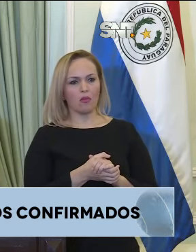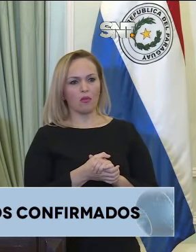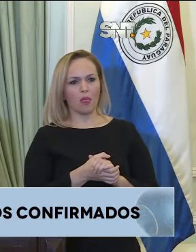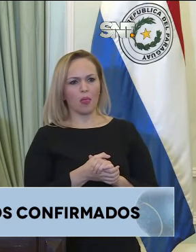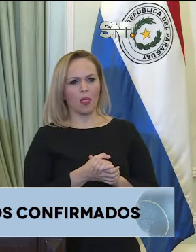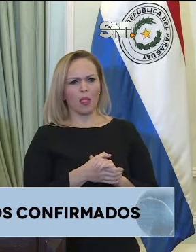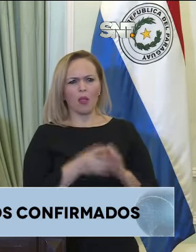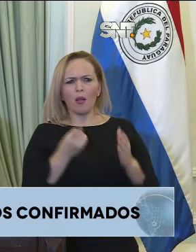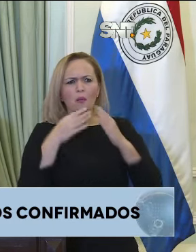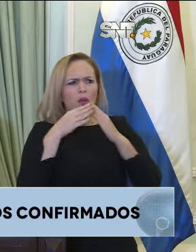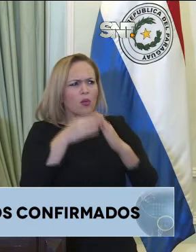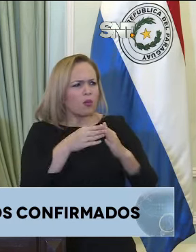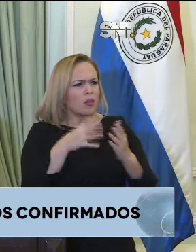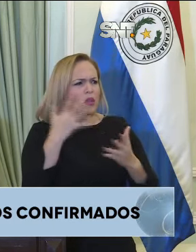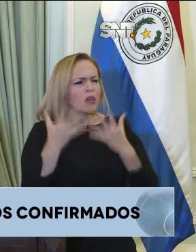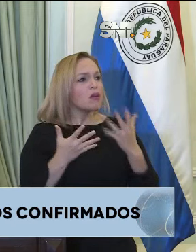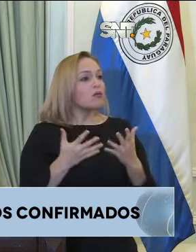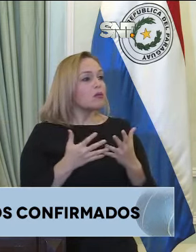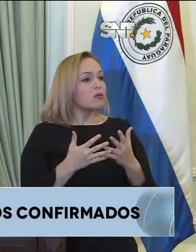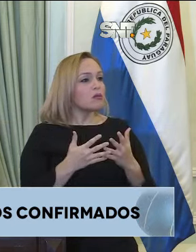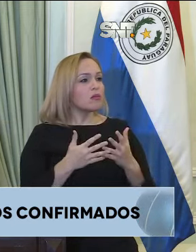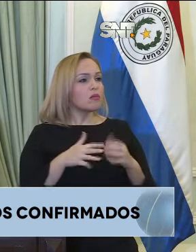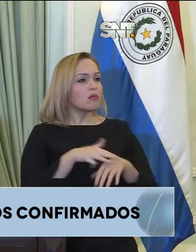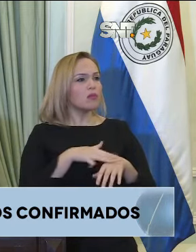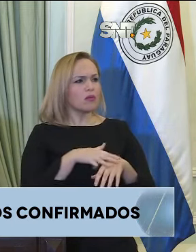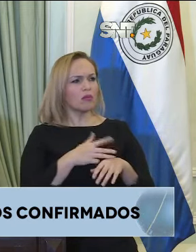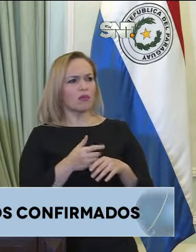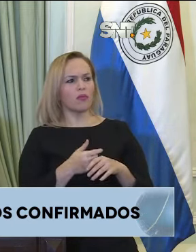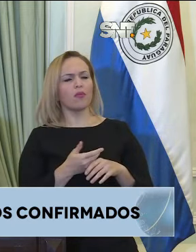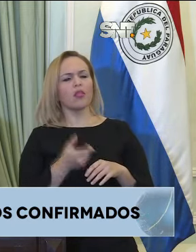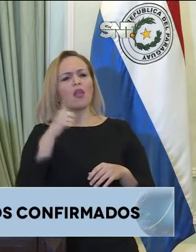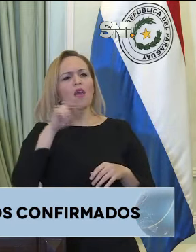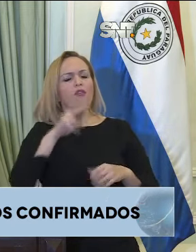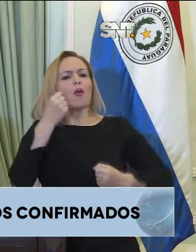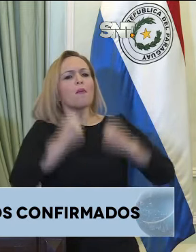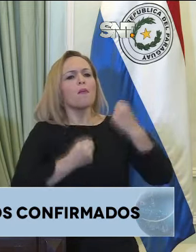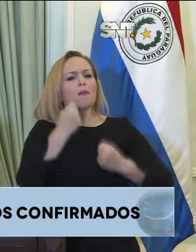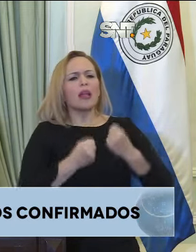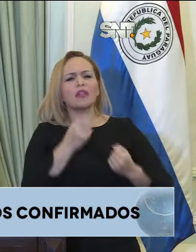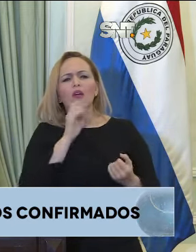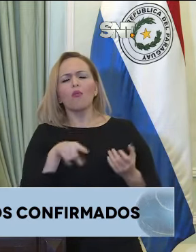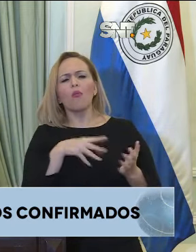requerirán de algún tipo de certificado o carnet de sus respectivas empresas?